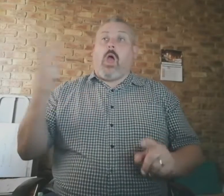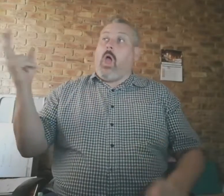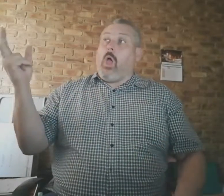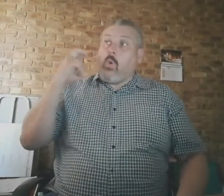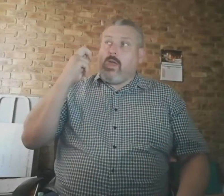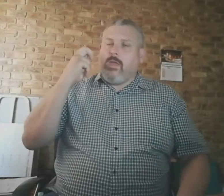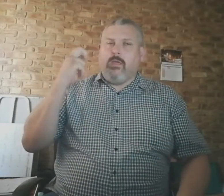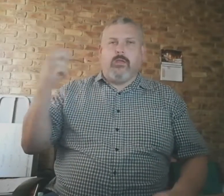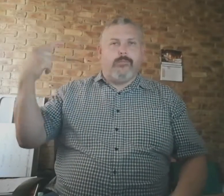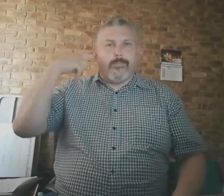Hoe,